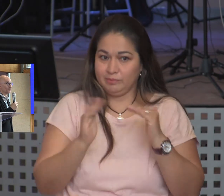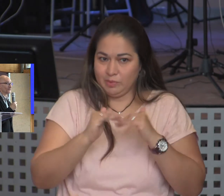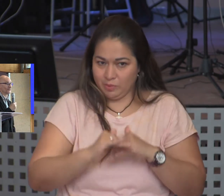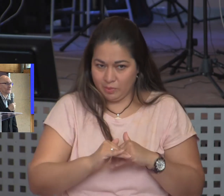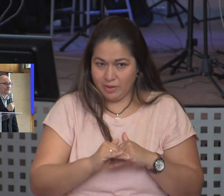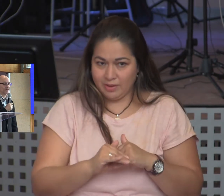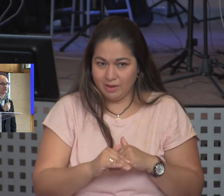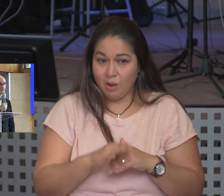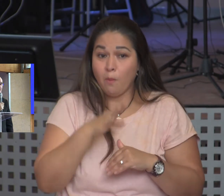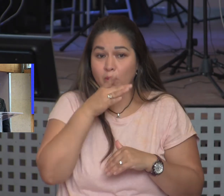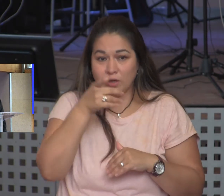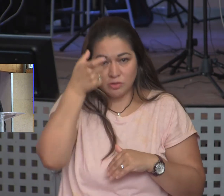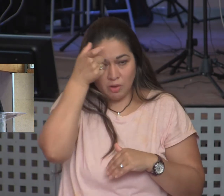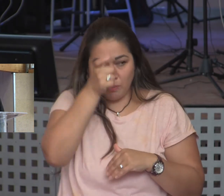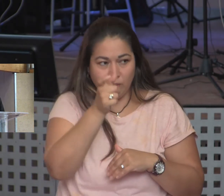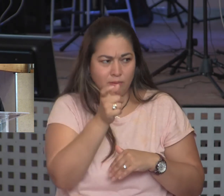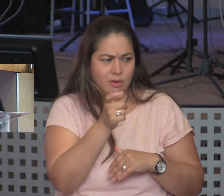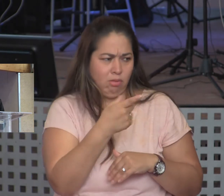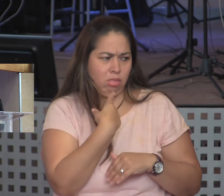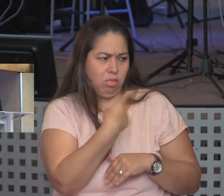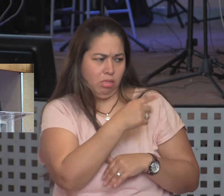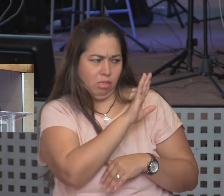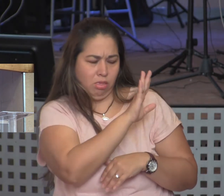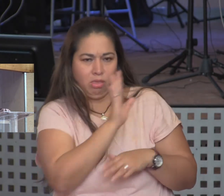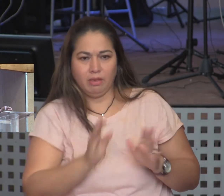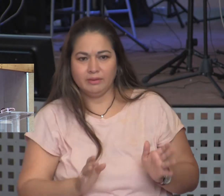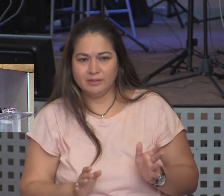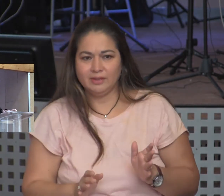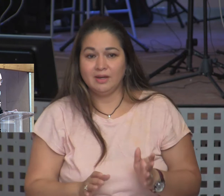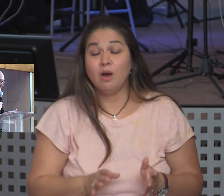puede producir fe en nosotros.